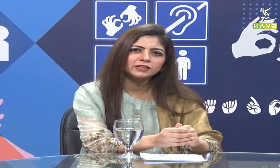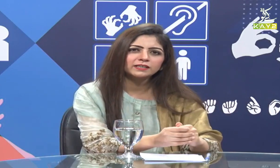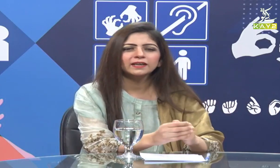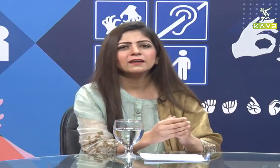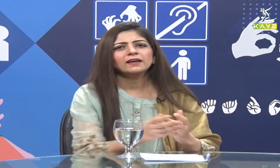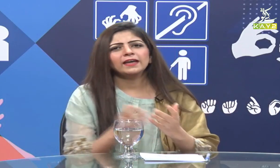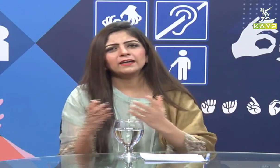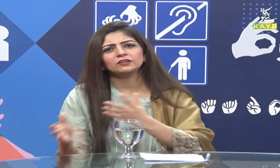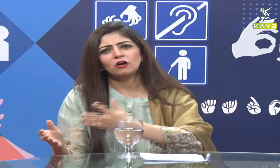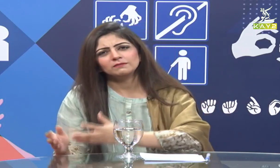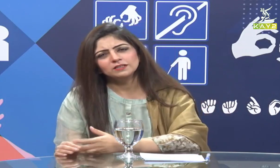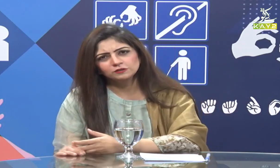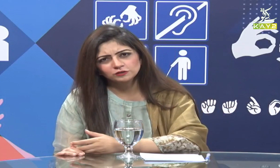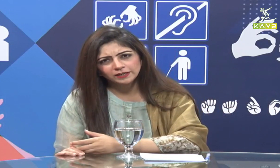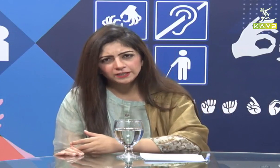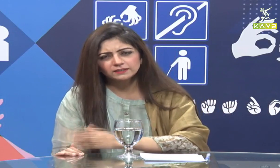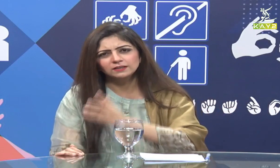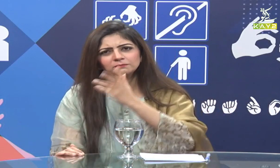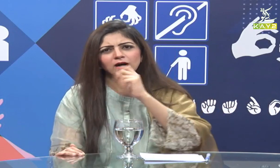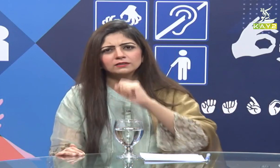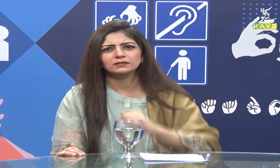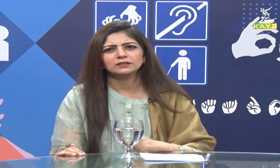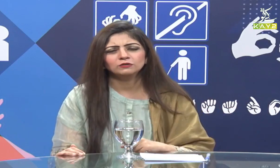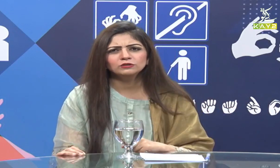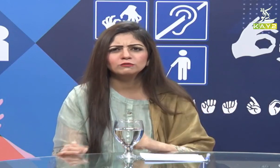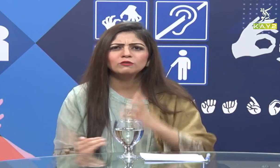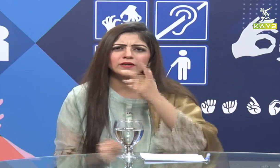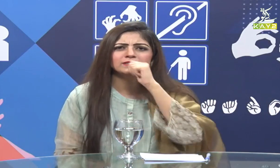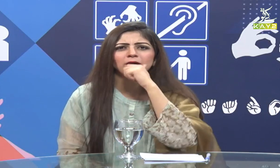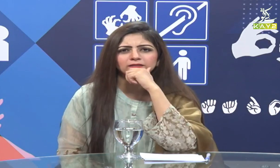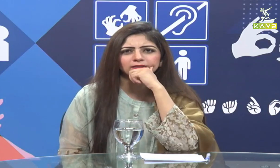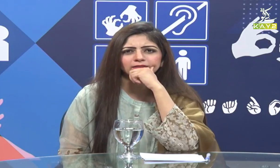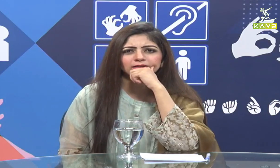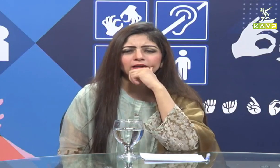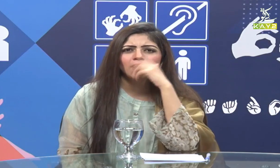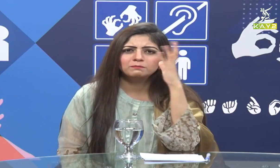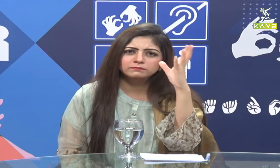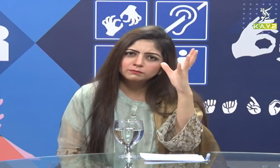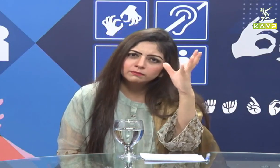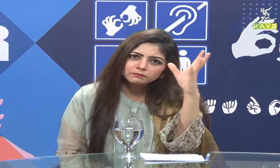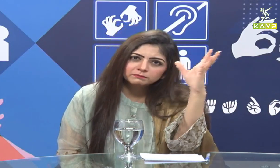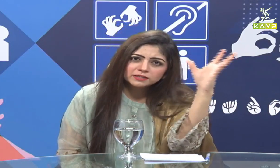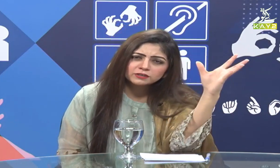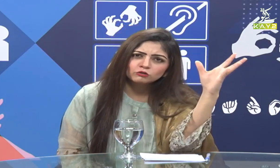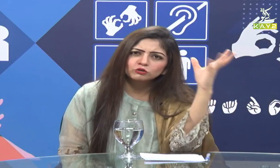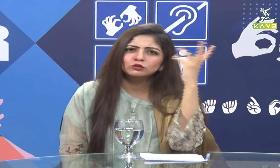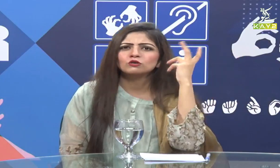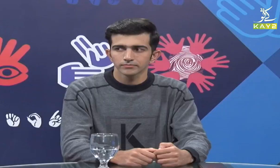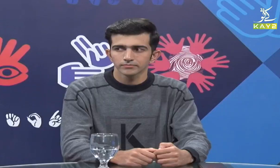ने एक नॉर्मल सोसाइटी के साथ बात करनी हो तो वो कैसे बात करेंगे? अब मीन्स कि उनको तो